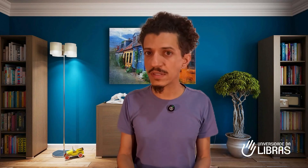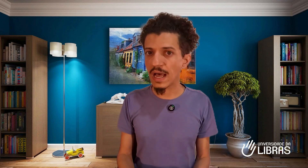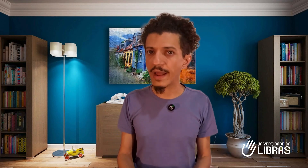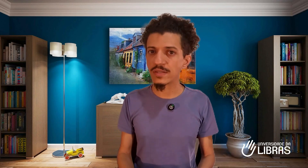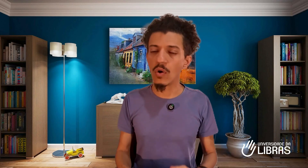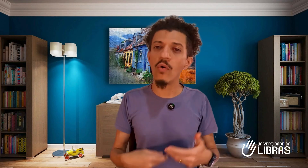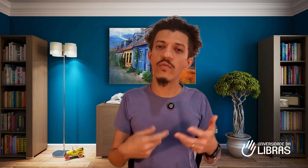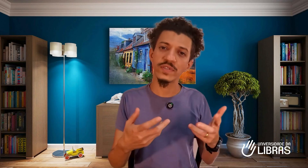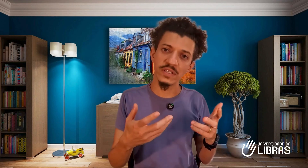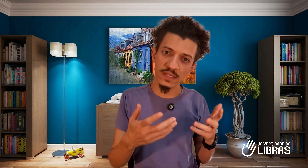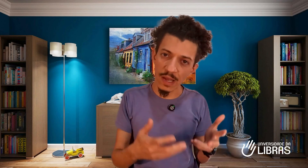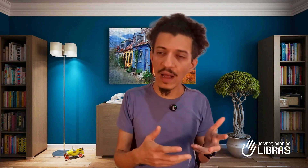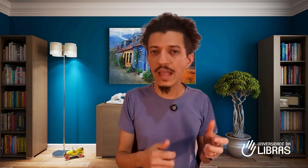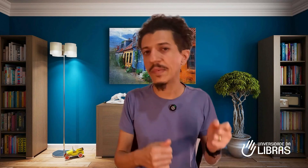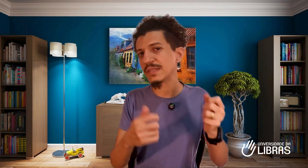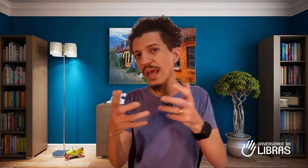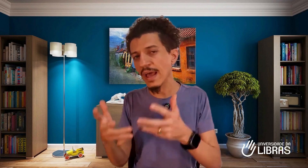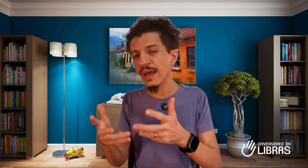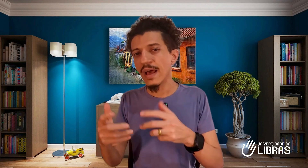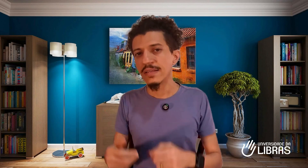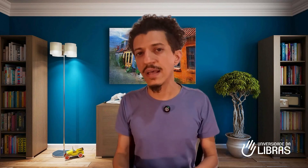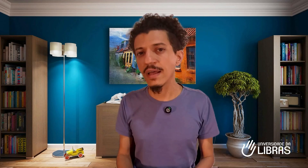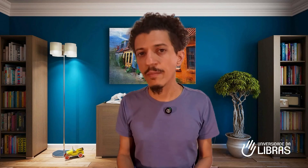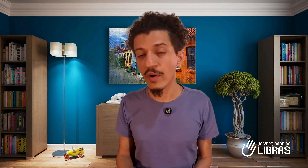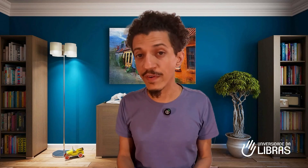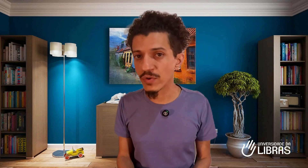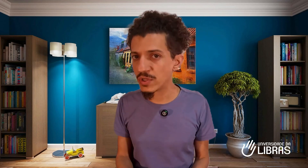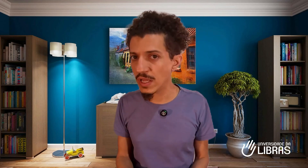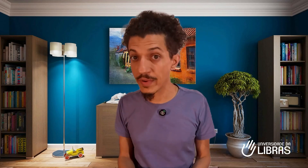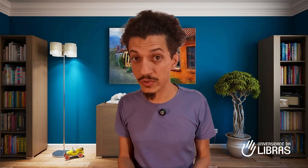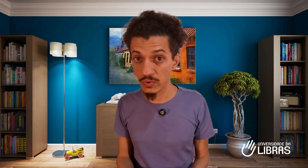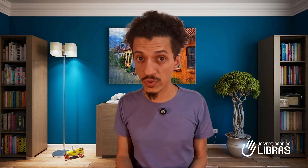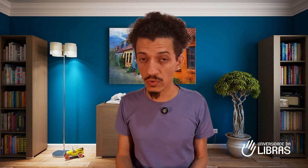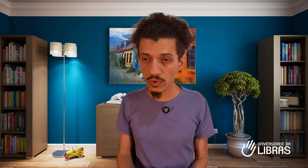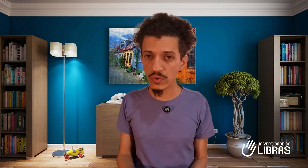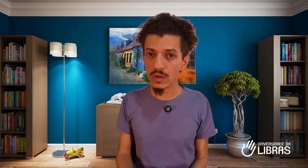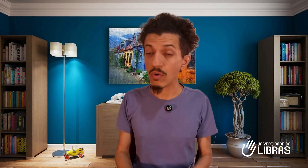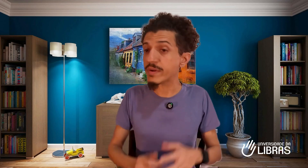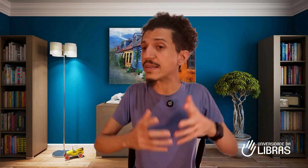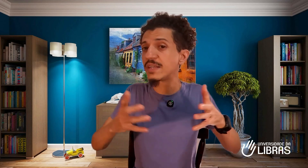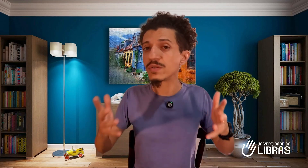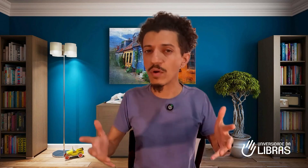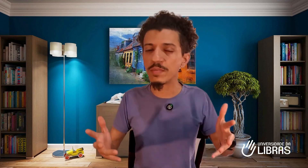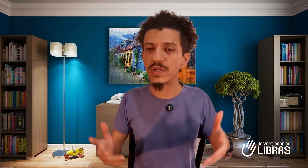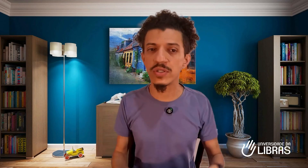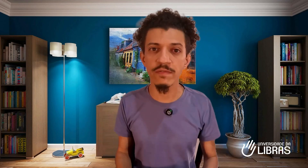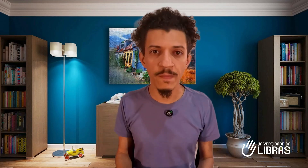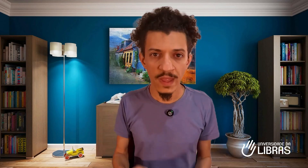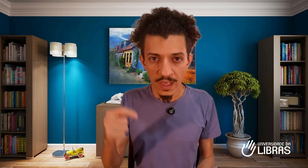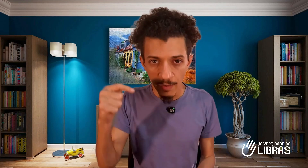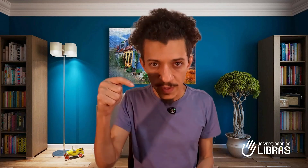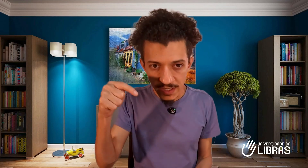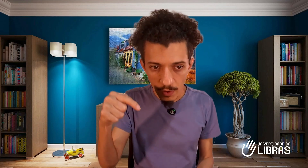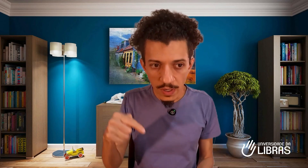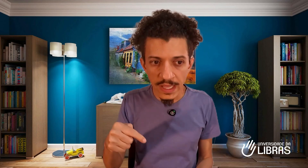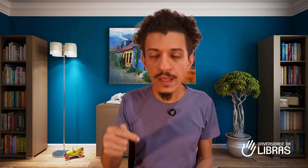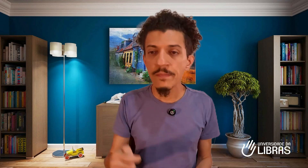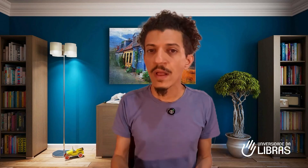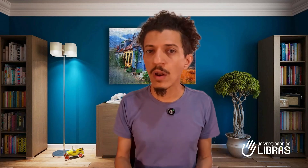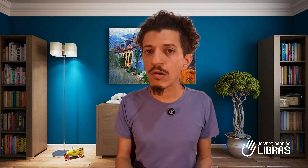áreas, ou você já sabe a Libras, quer ser professor de Libras ou de surdos, qualquer que seja o seu objetivo, vou deixar o link logo aqui